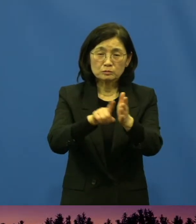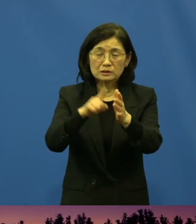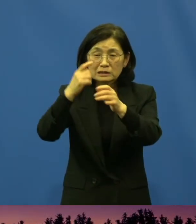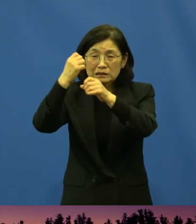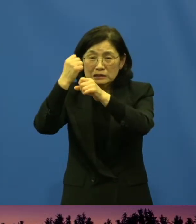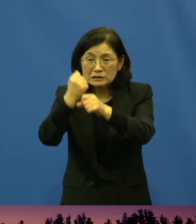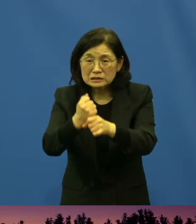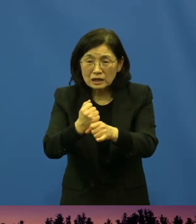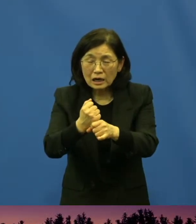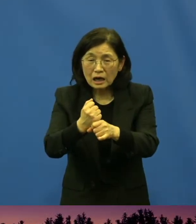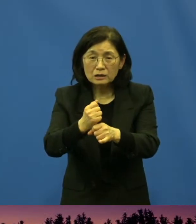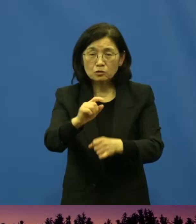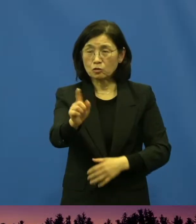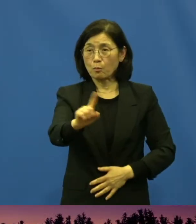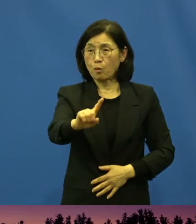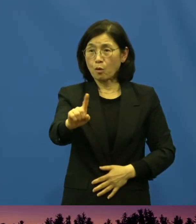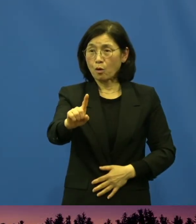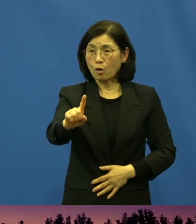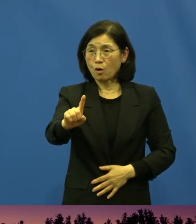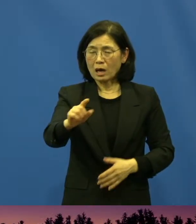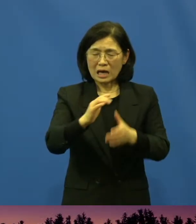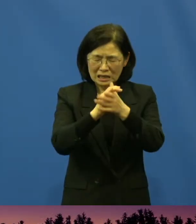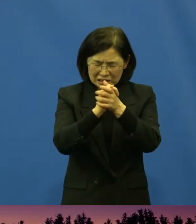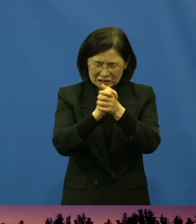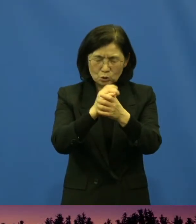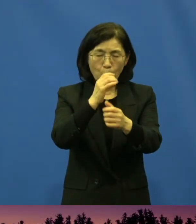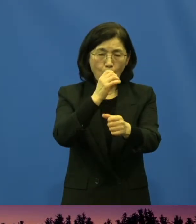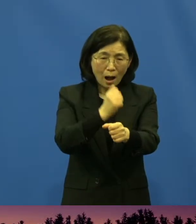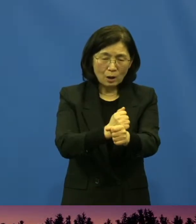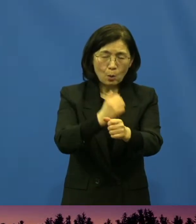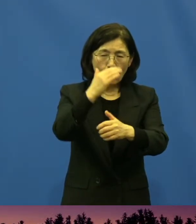것이고, 그리고 기도의 자리로 나아가는 것이고,